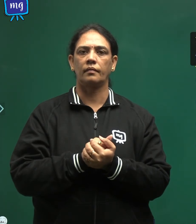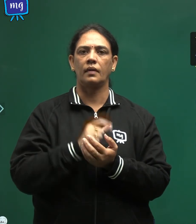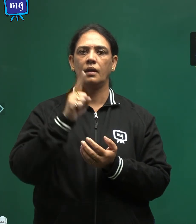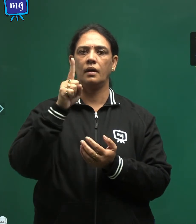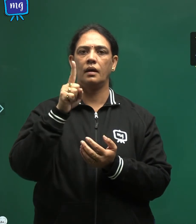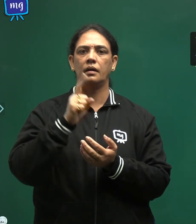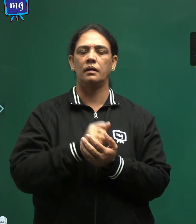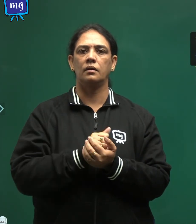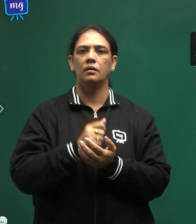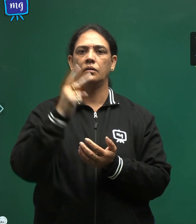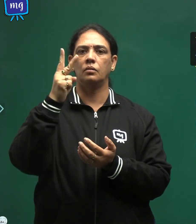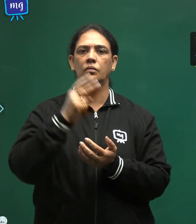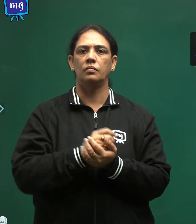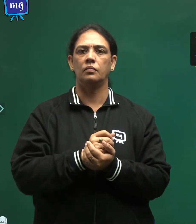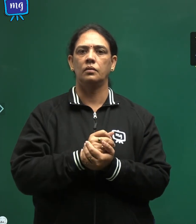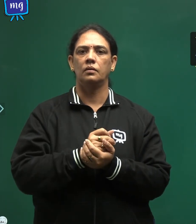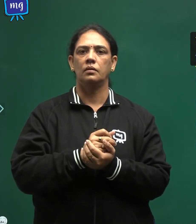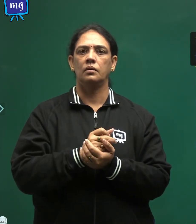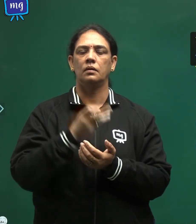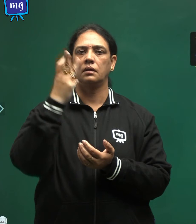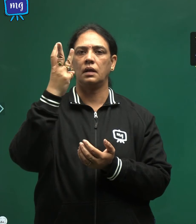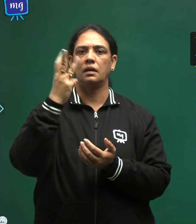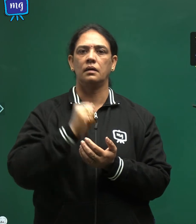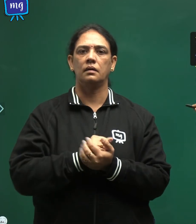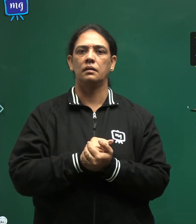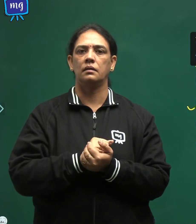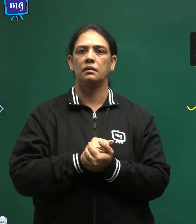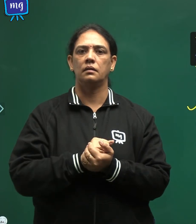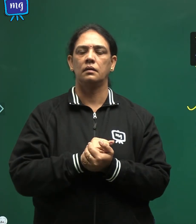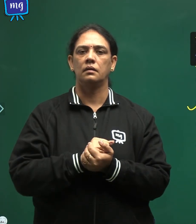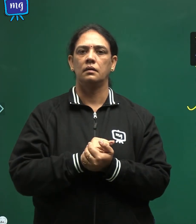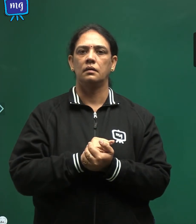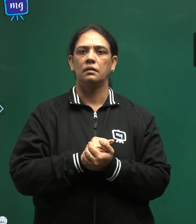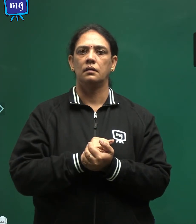1, 2 और 3।